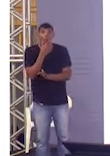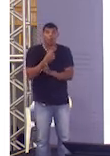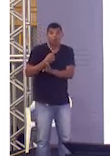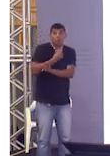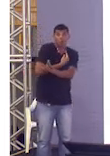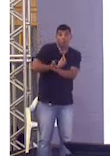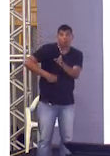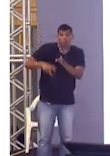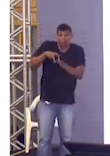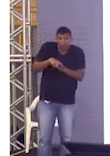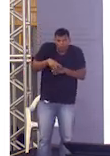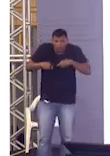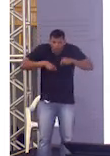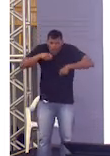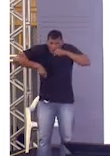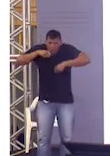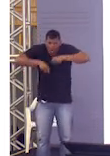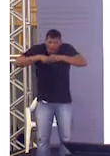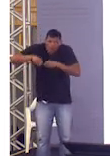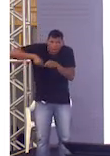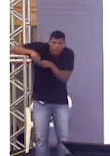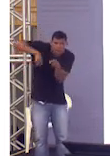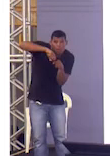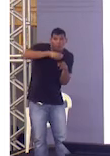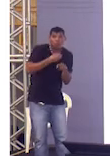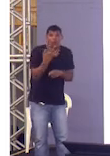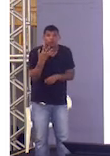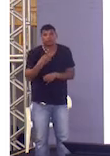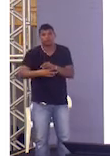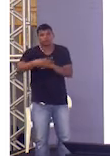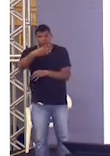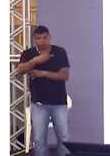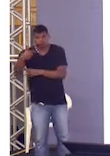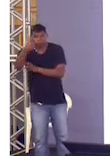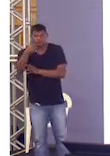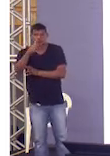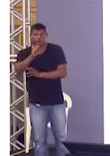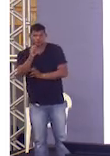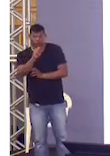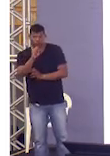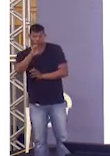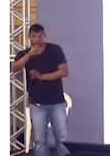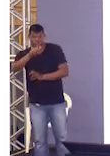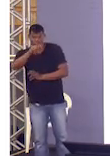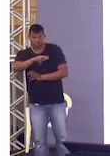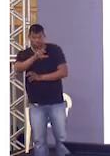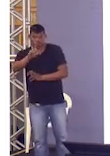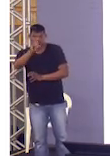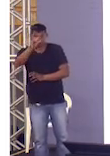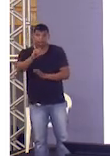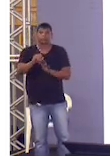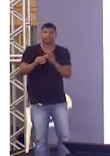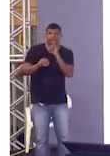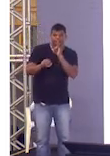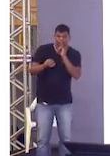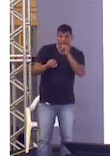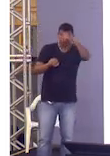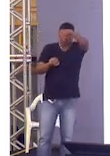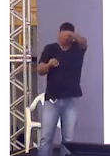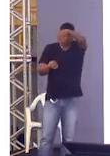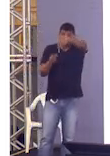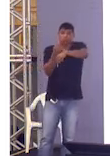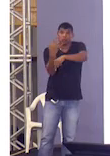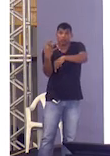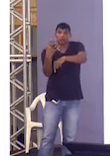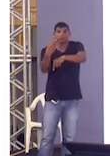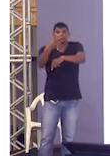32 segundos para dar uma volta completa. Então, ó, o Carlinhos demora 30 segundos para dar uma